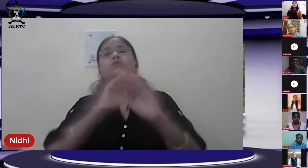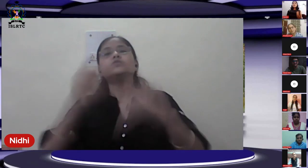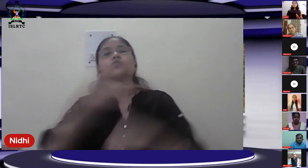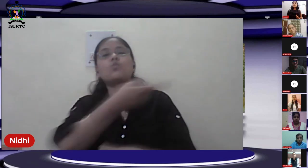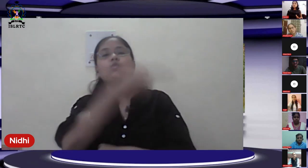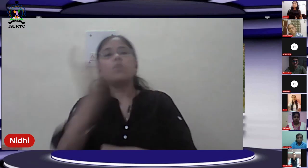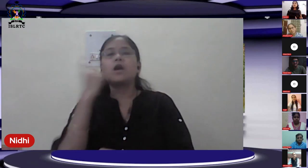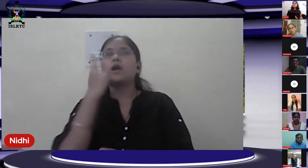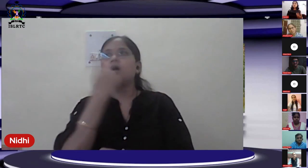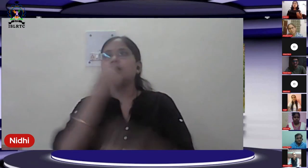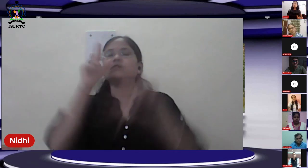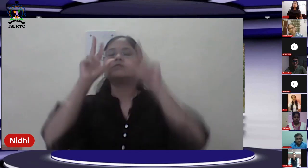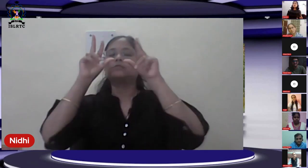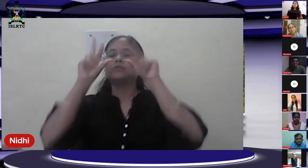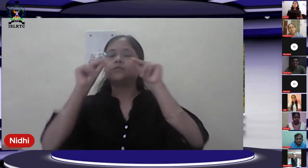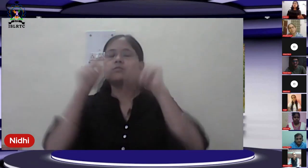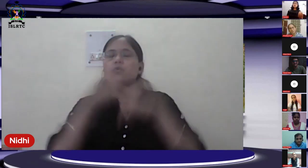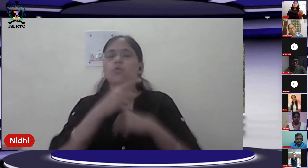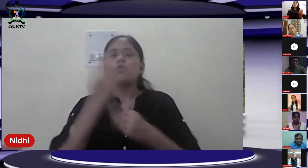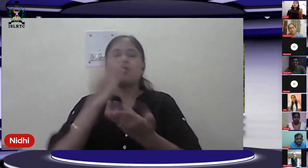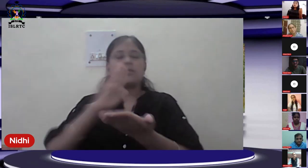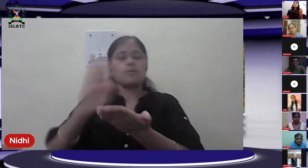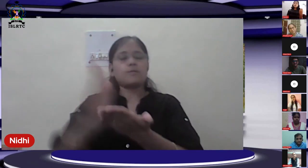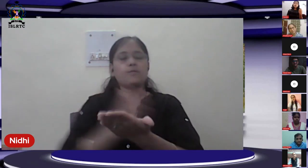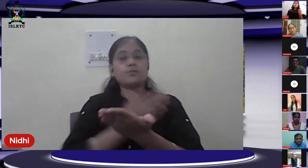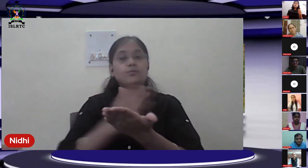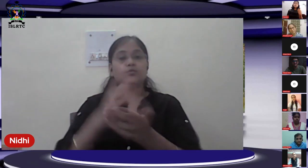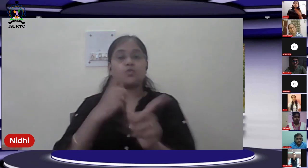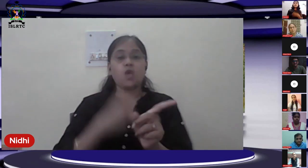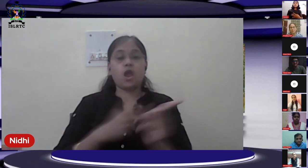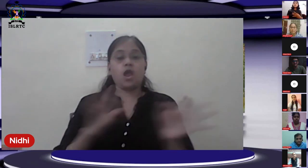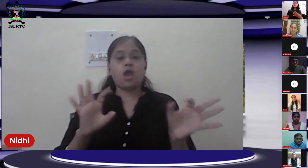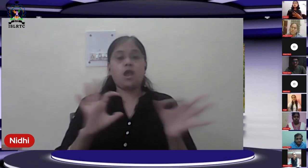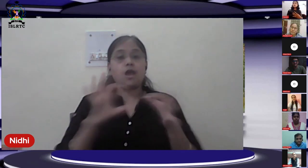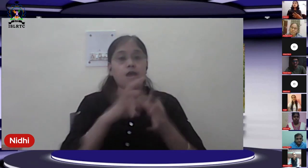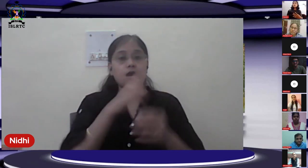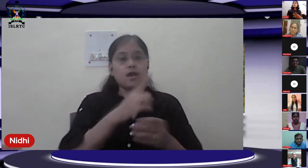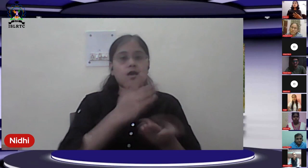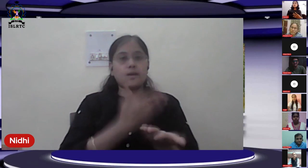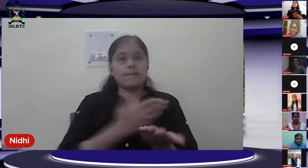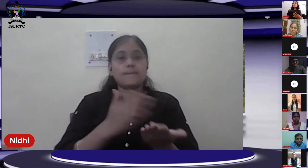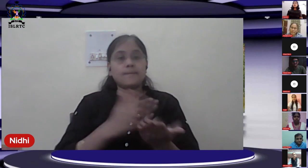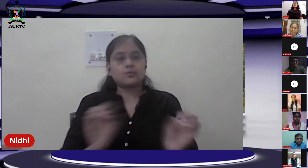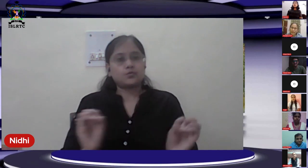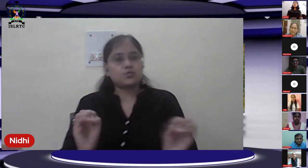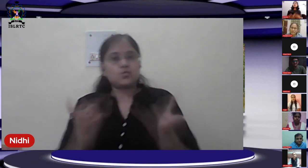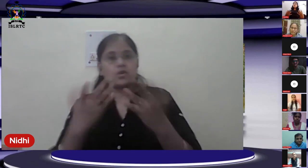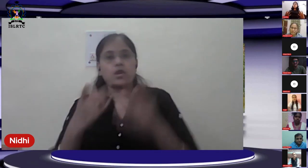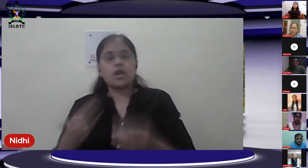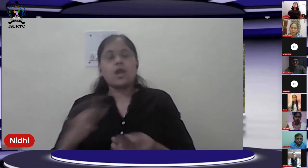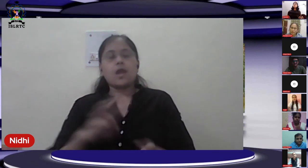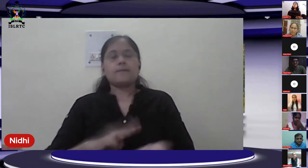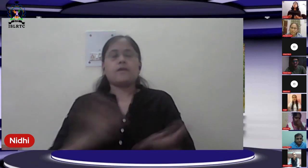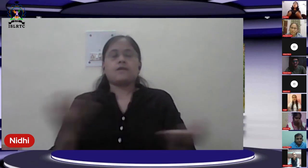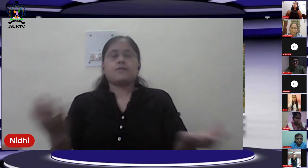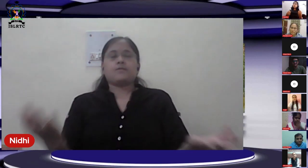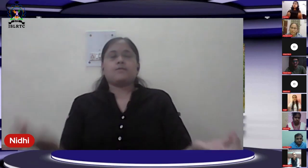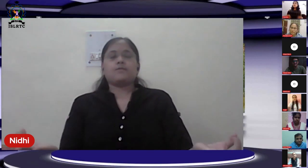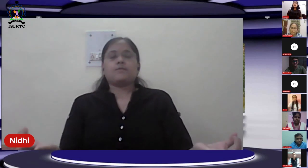सॉफ्ट म्यूजिक बजाती थी योगा से रिलेटेड। तो वो हम लोग मेडिटेशन करते थे उस टाइम पे, वो कहते थे कि यूनिवर्स को बोलो कि वो तुम्हें गाइड